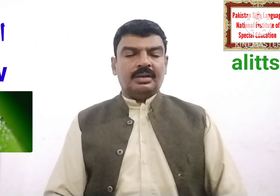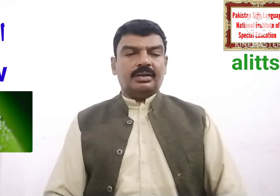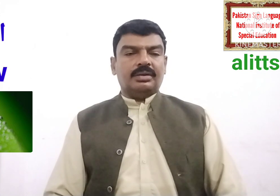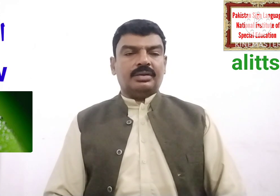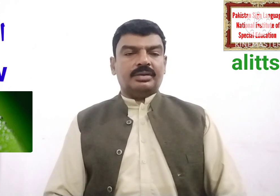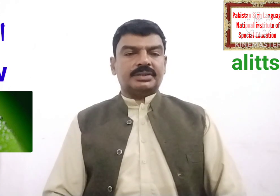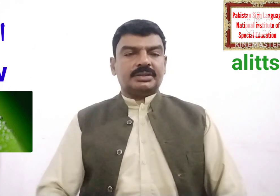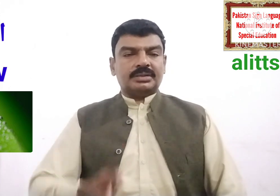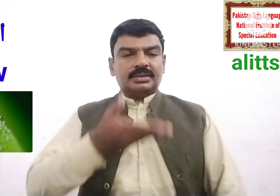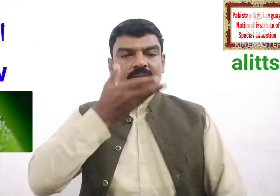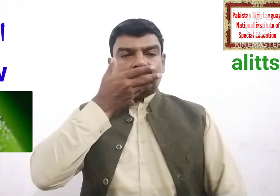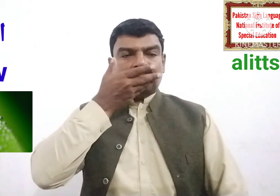औस,